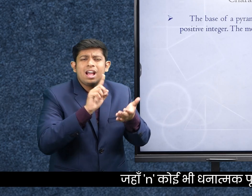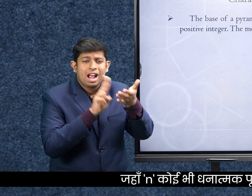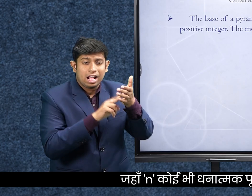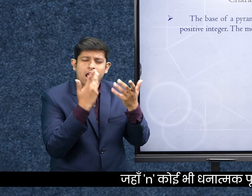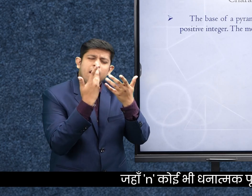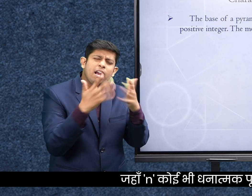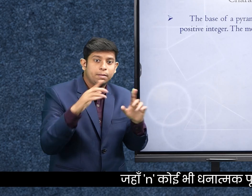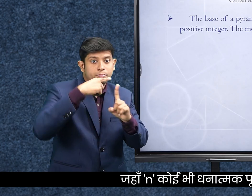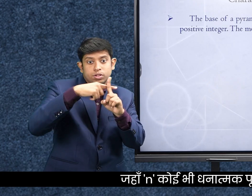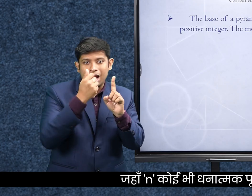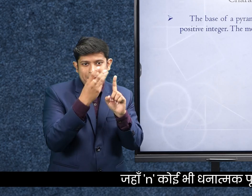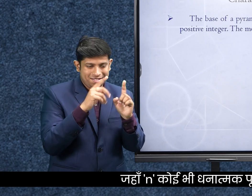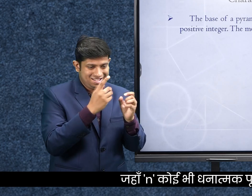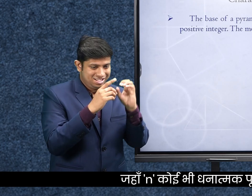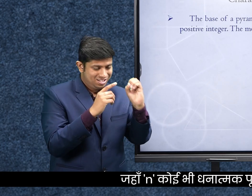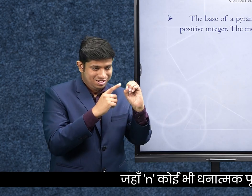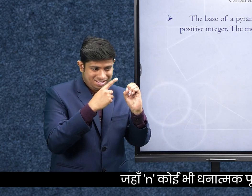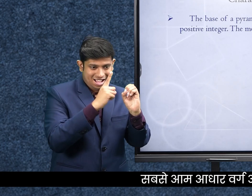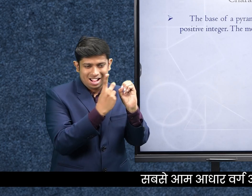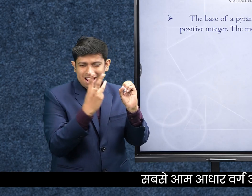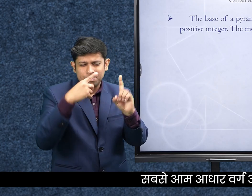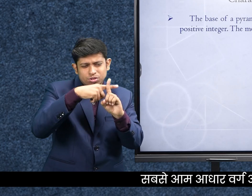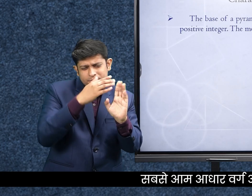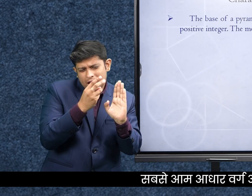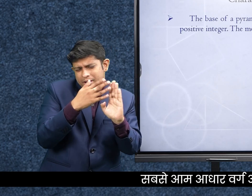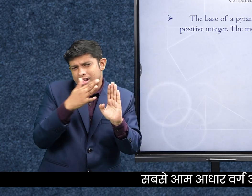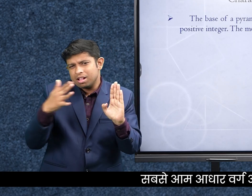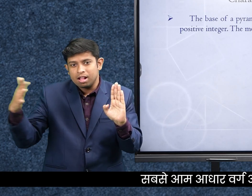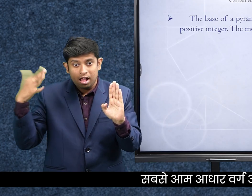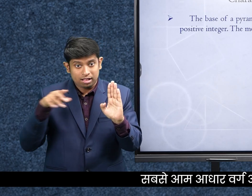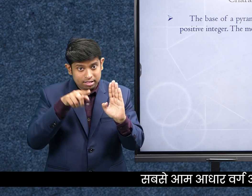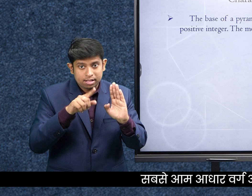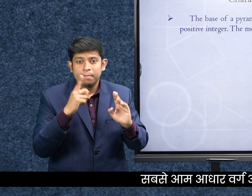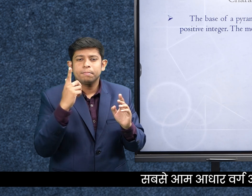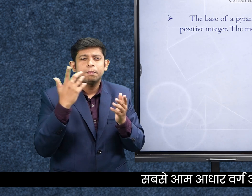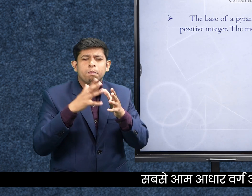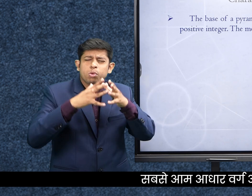भी धनात्मक पूर्णांक हो सकता है। सबसे आम आधार वर्ग और त्रिकोण है।